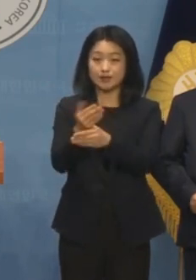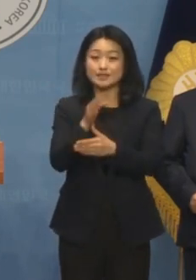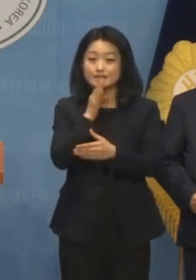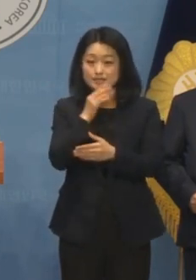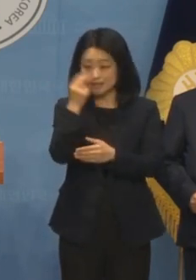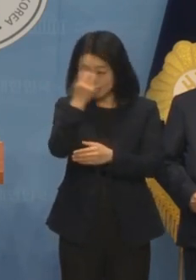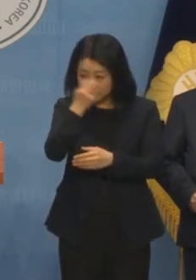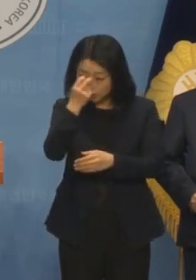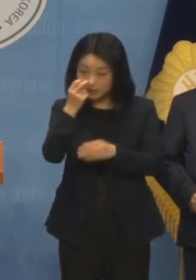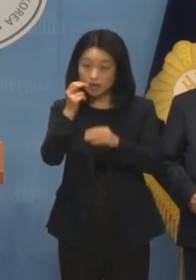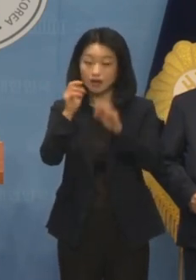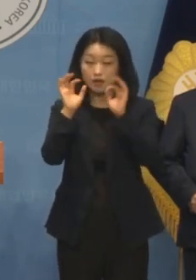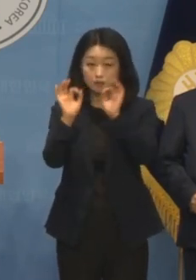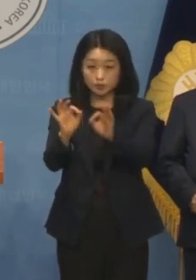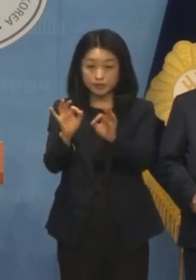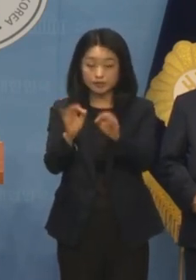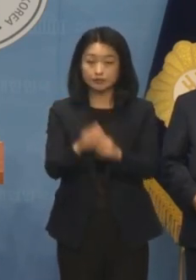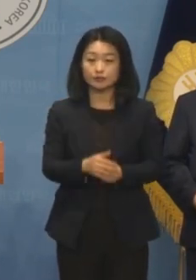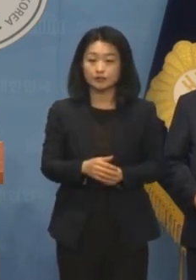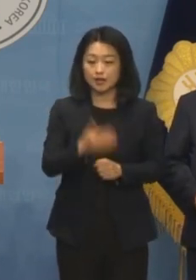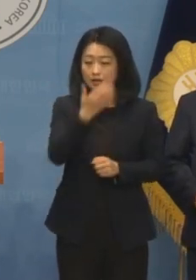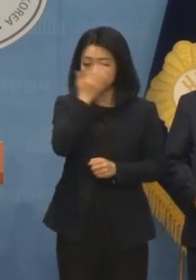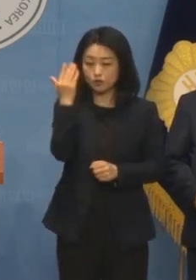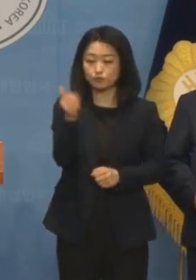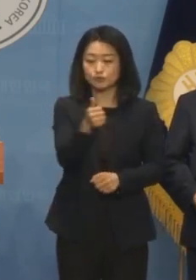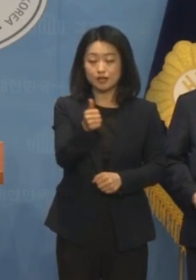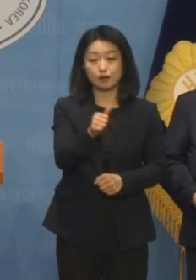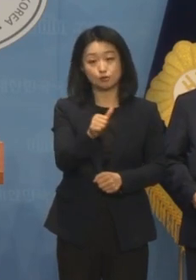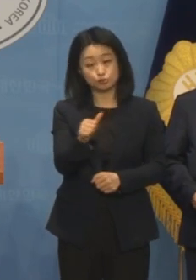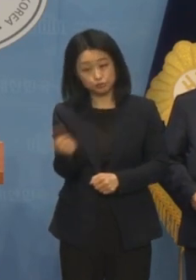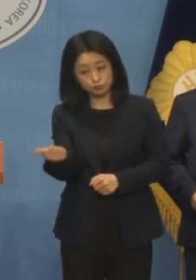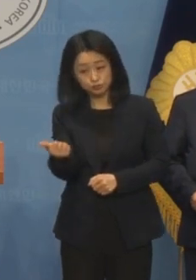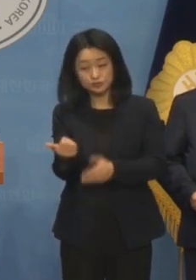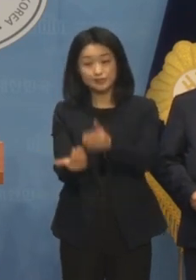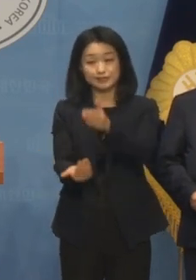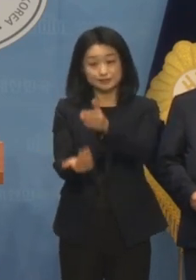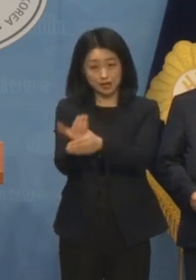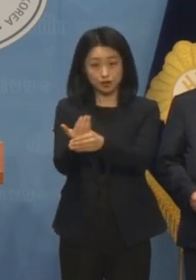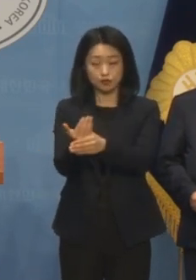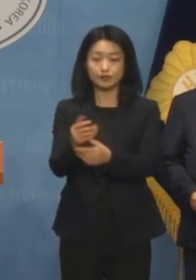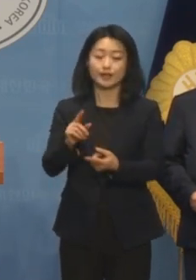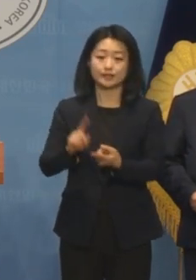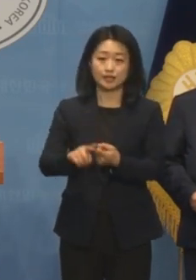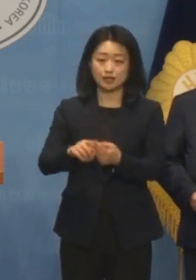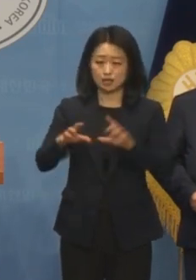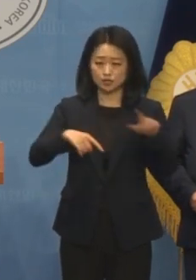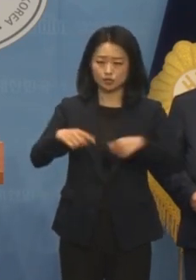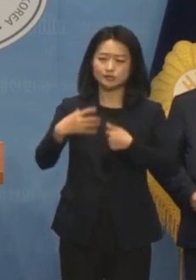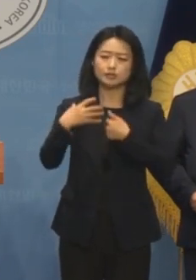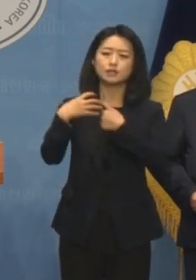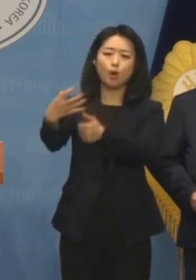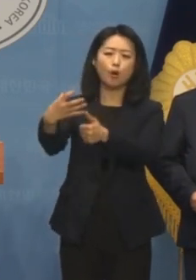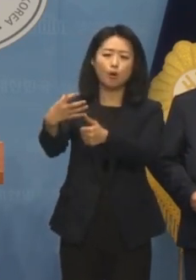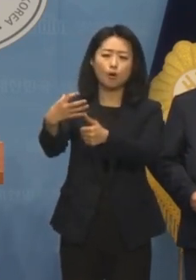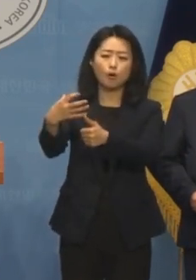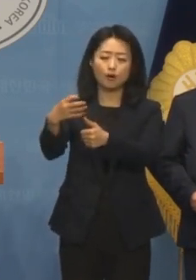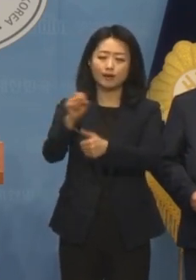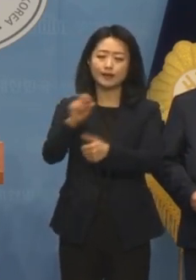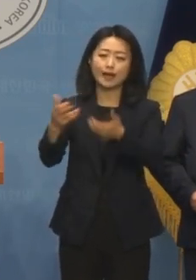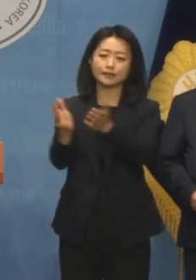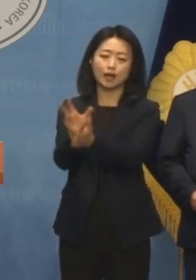진실규명이 목적이 아니라 젊은 청년의 고귀한 희생을 정치적, 정략적으로